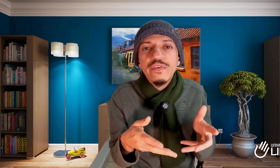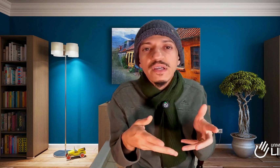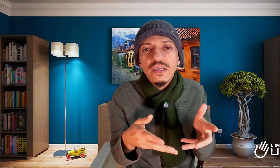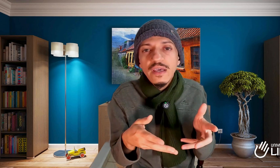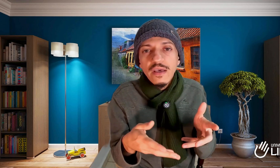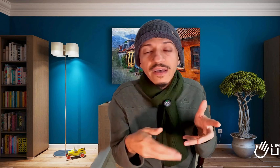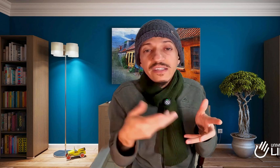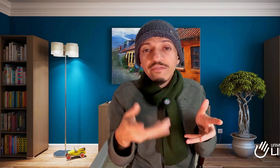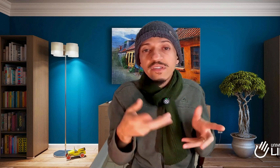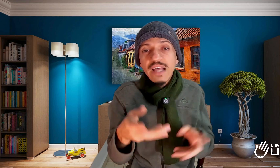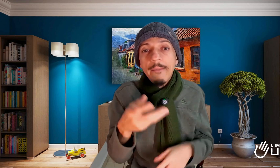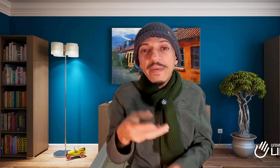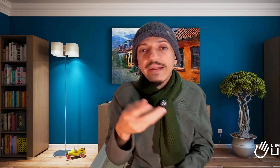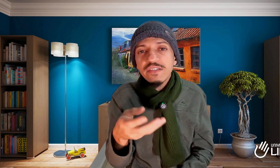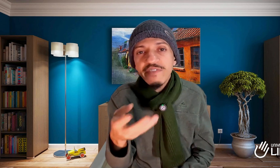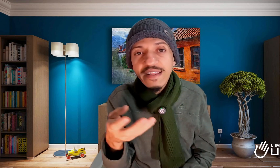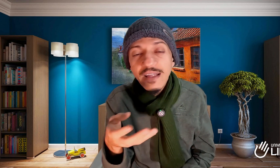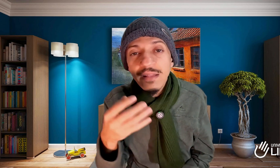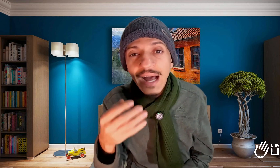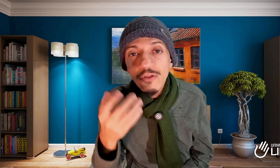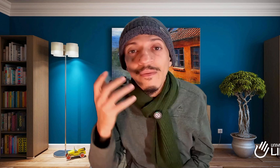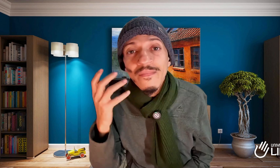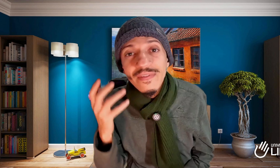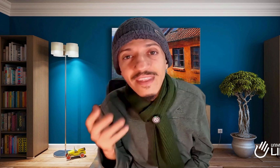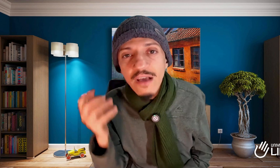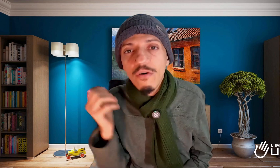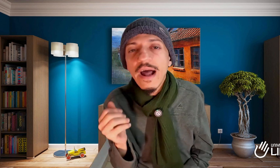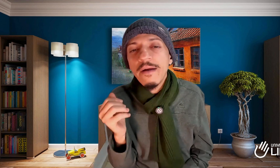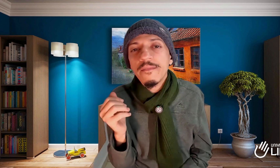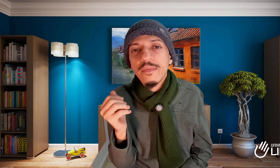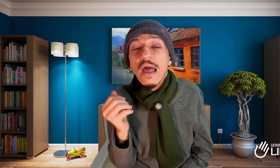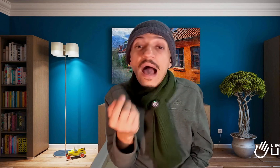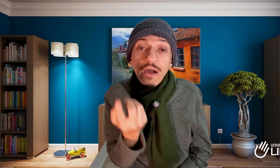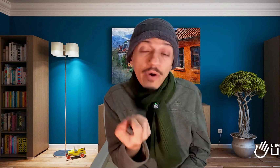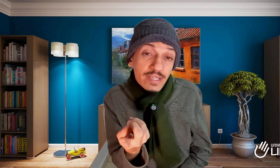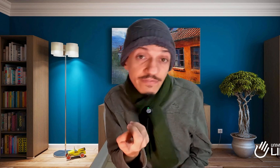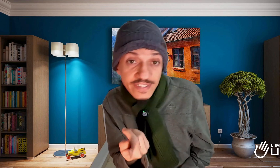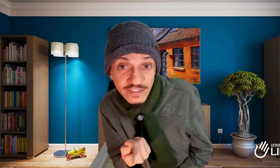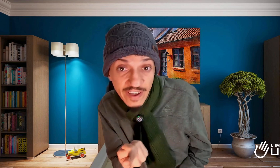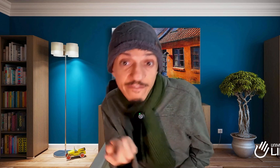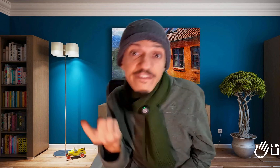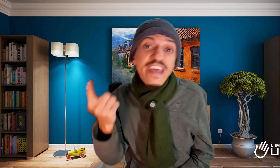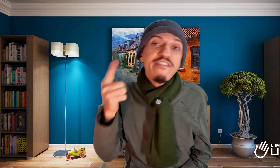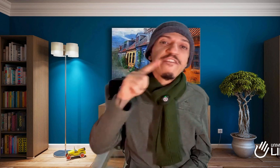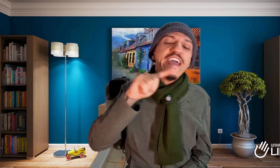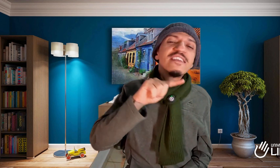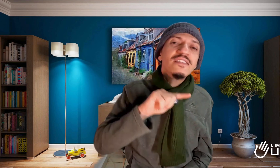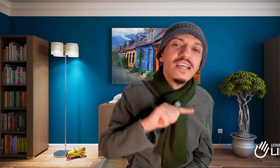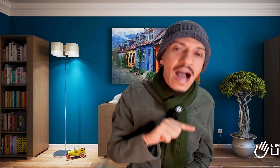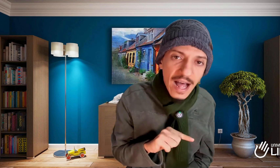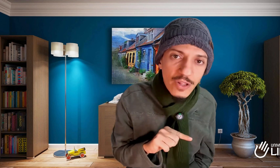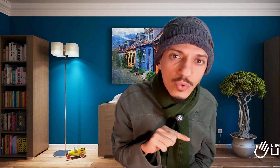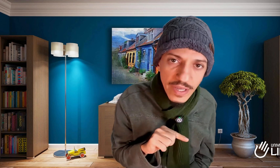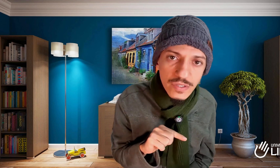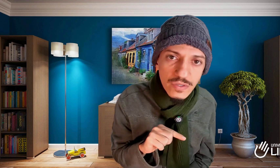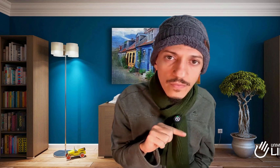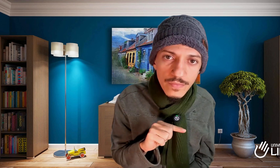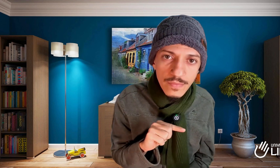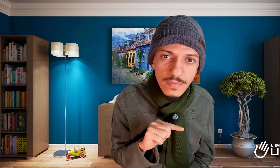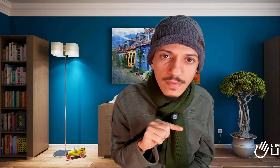aqui, se você apenas tiver tentado decorar. Agora, se você tiver vivenciado isso,